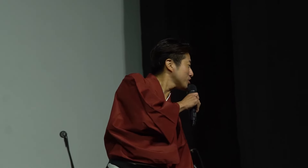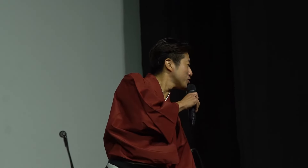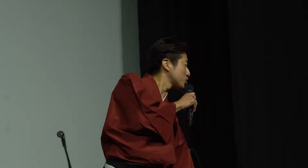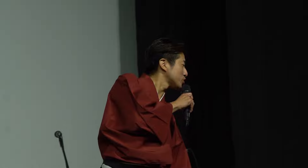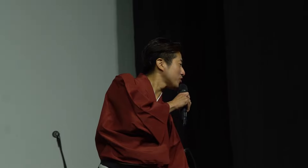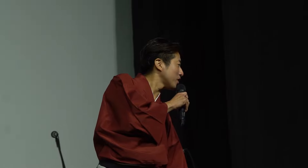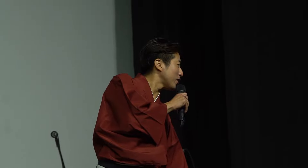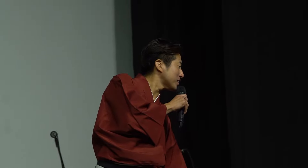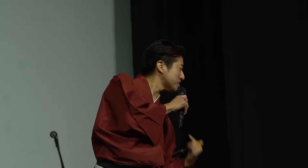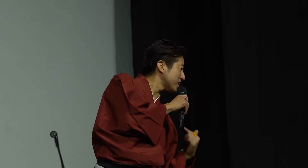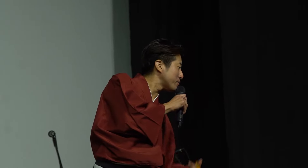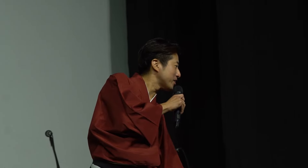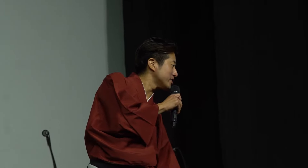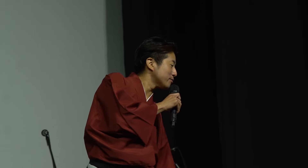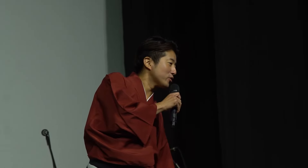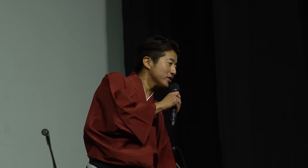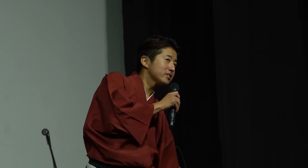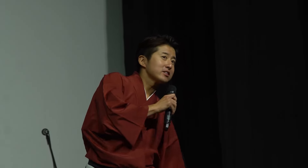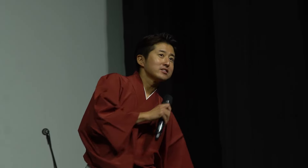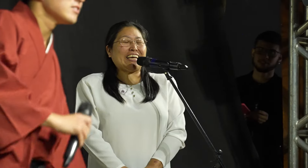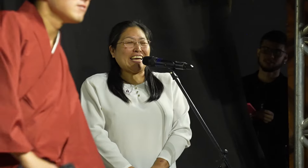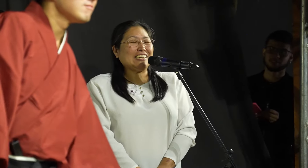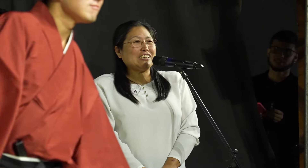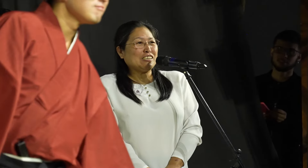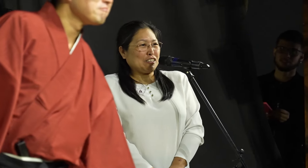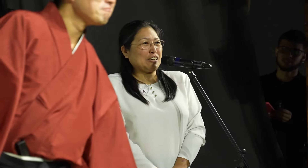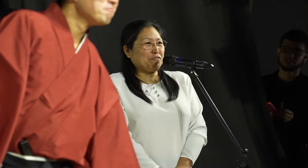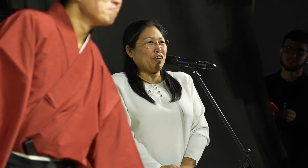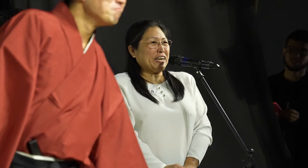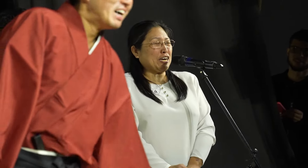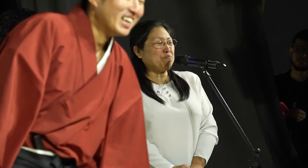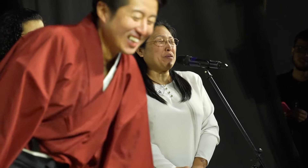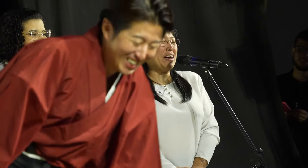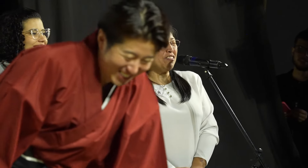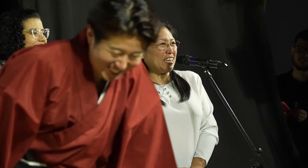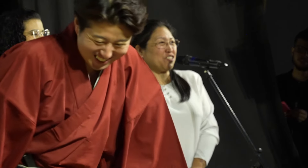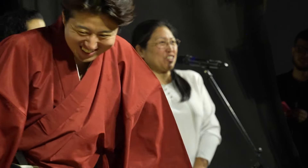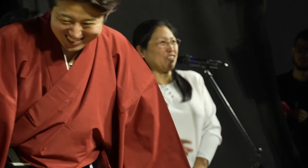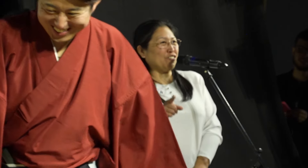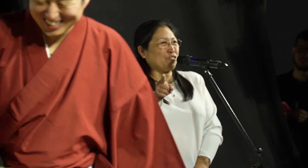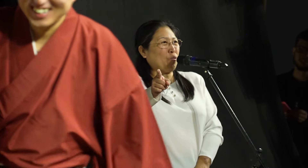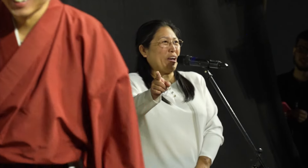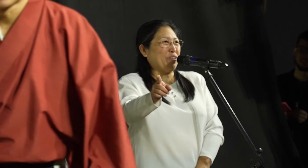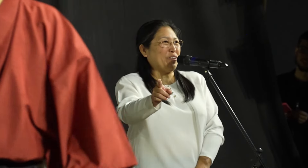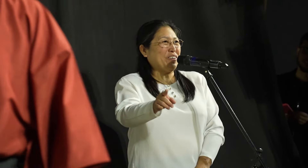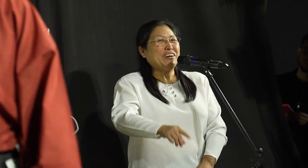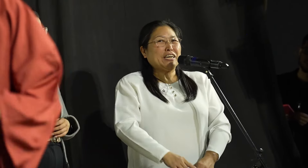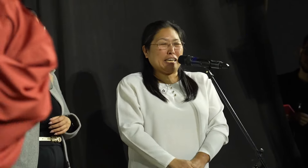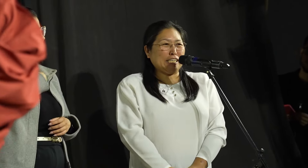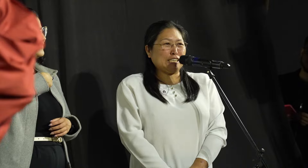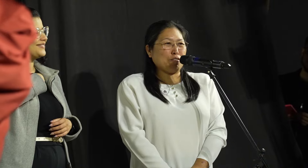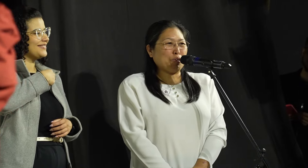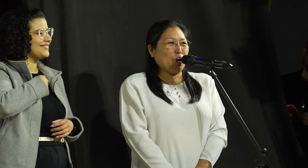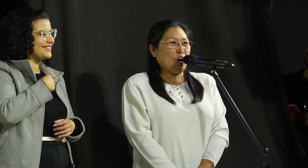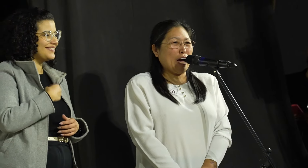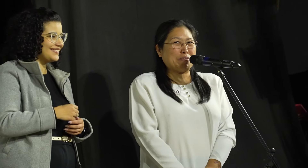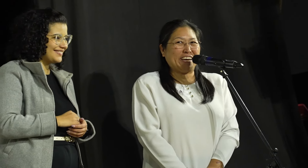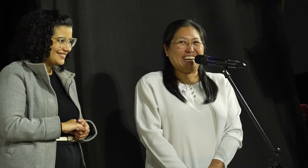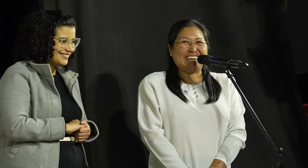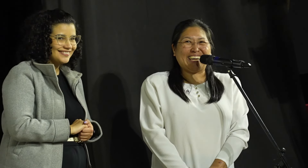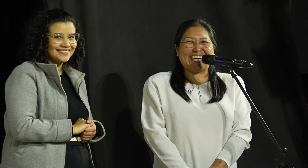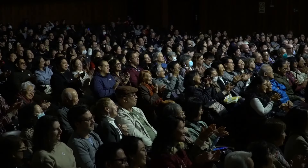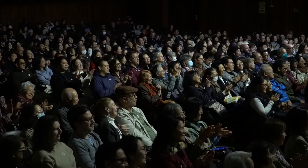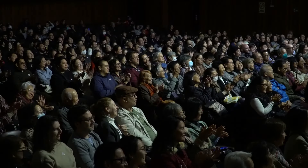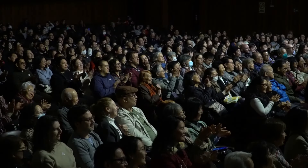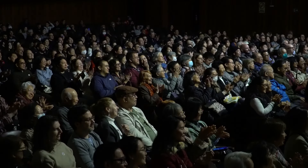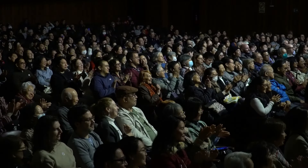その年に優勝したのが私、阿部金三郎です。 Quem foi campeão neste ano sou eu, 金三郎阿部。